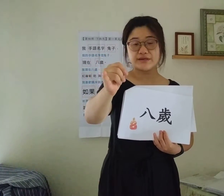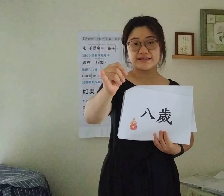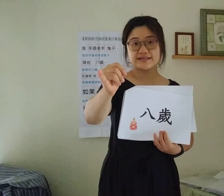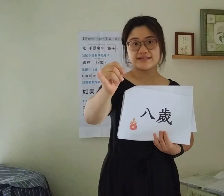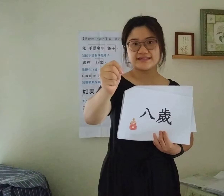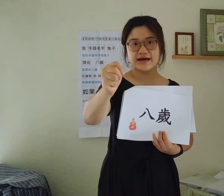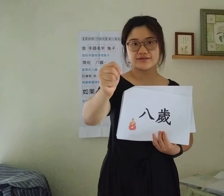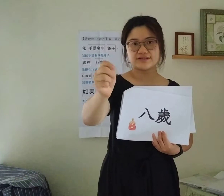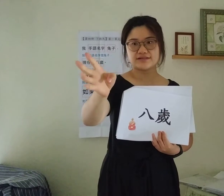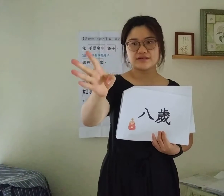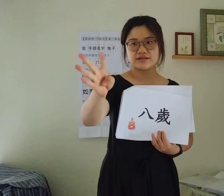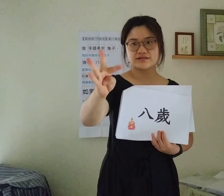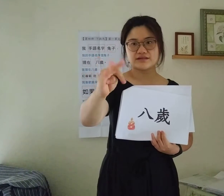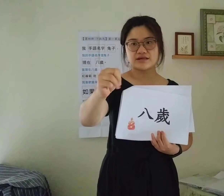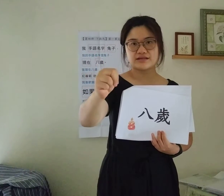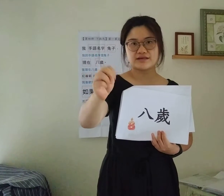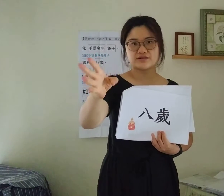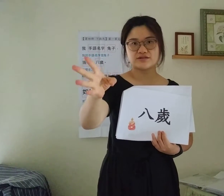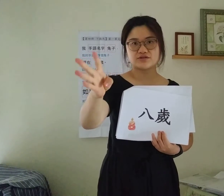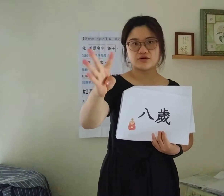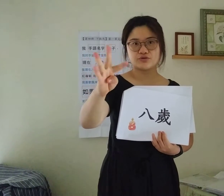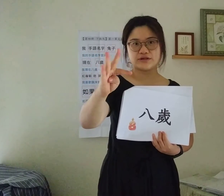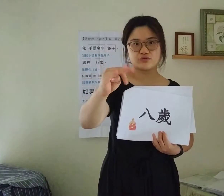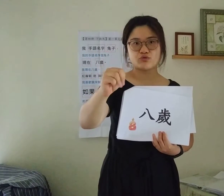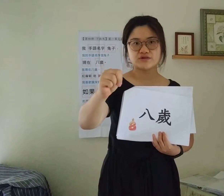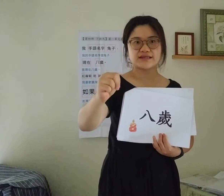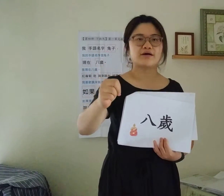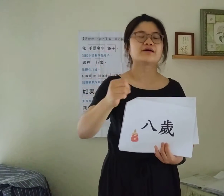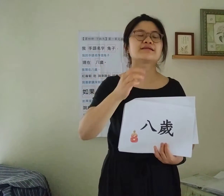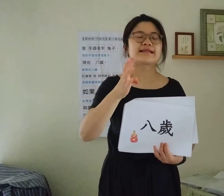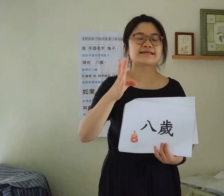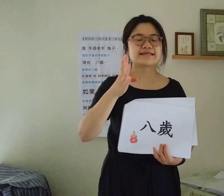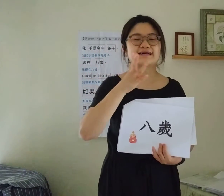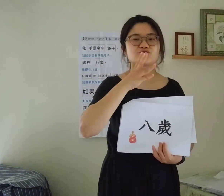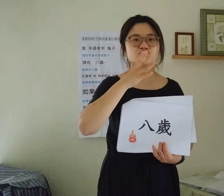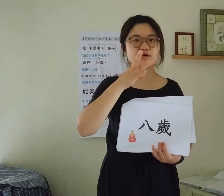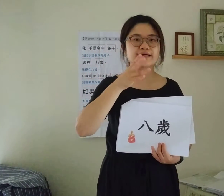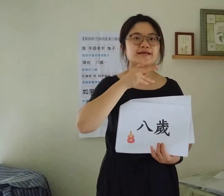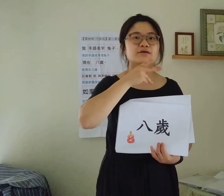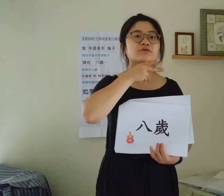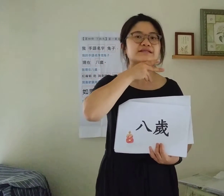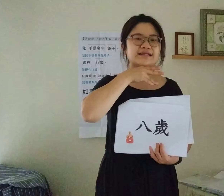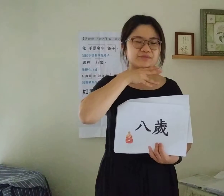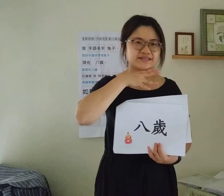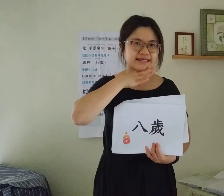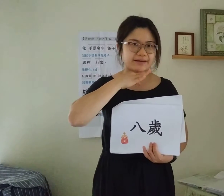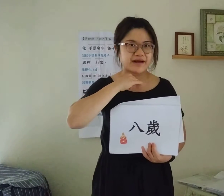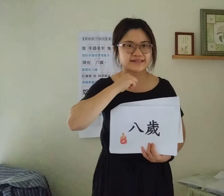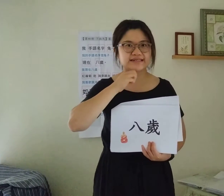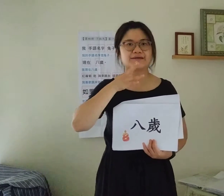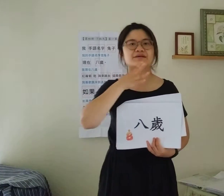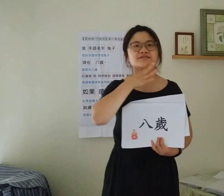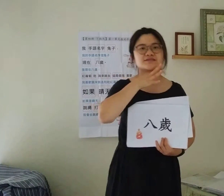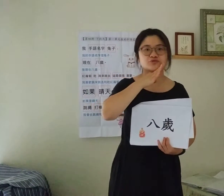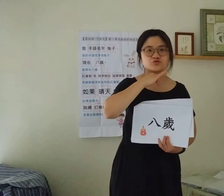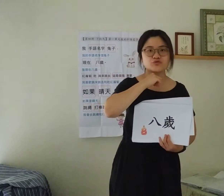指、小指，这个呢是手语的多少。那在岁呢，会在你们下巴下面，就是岁